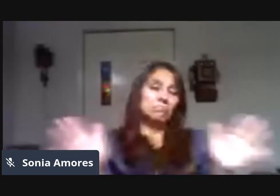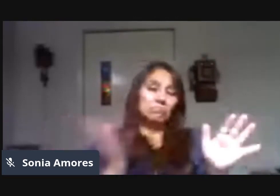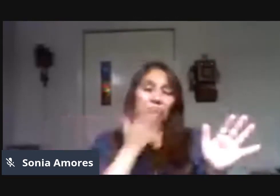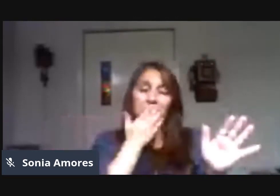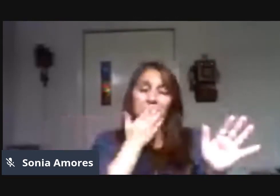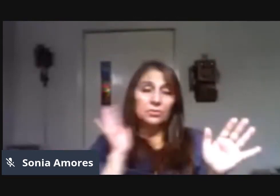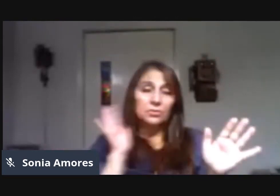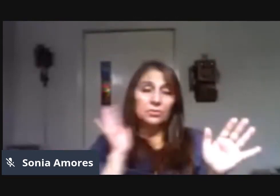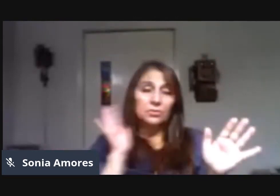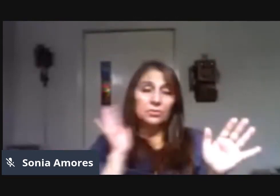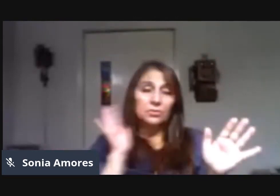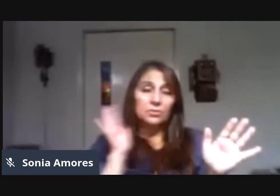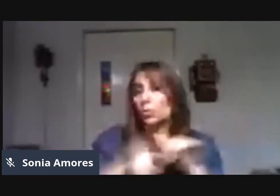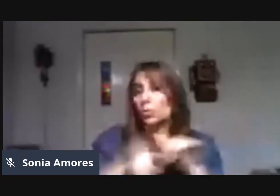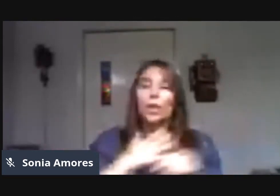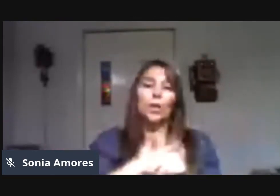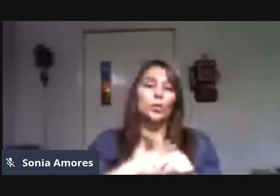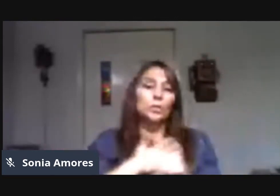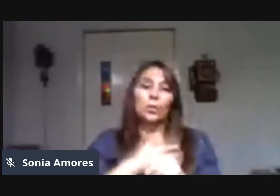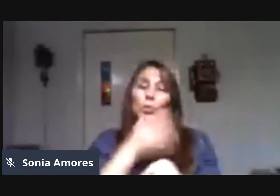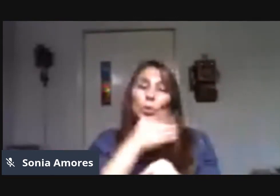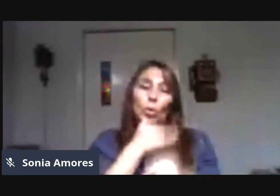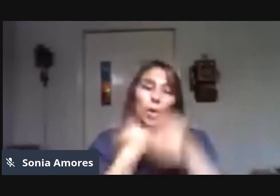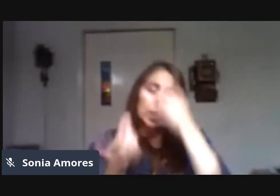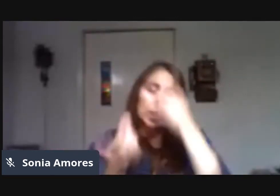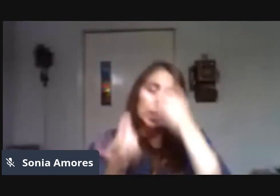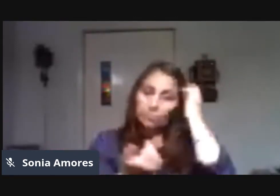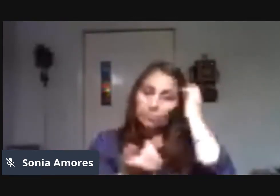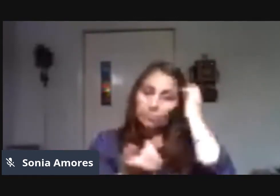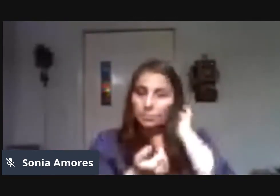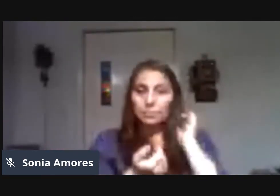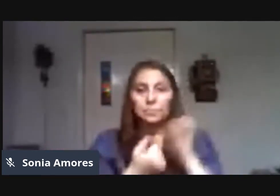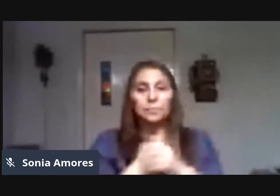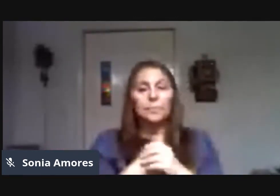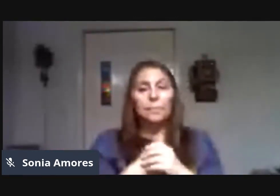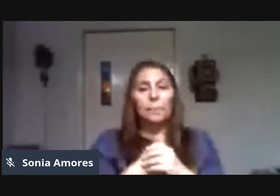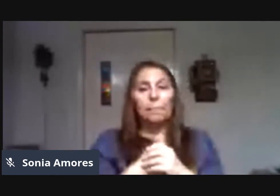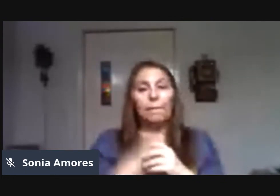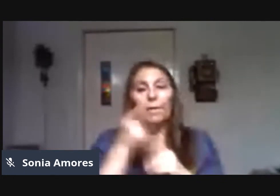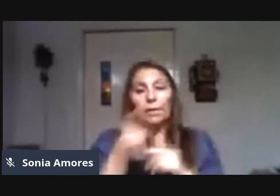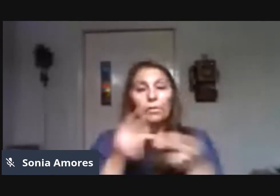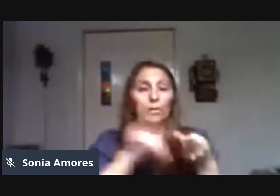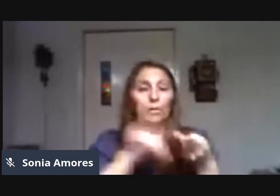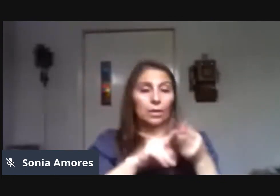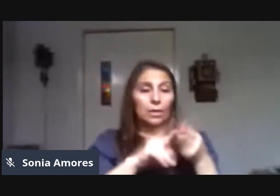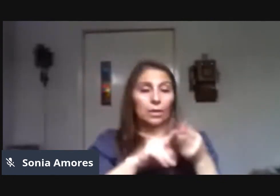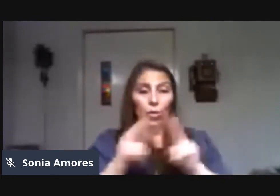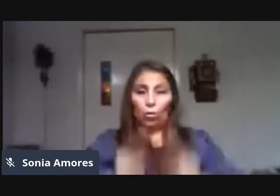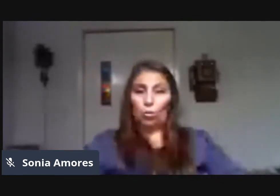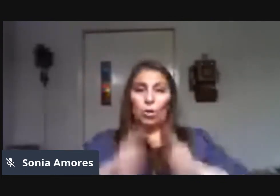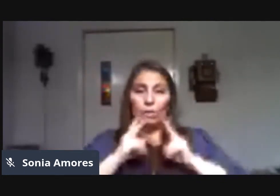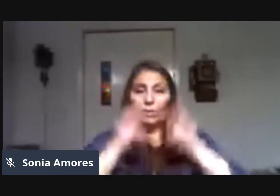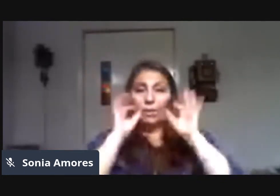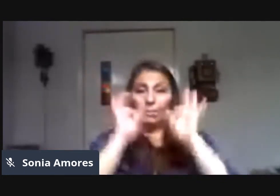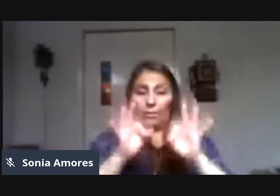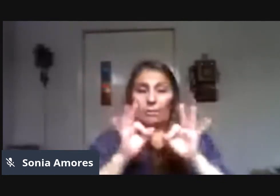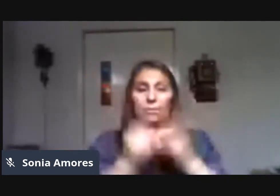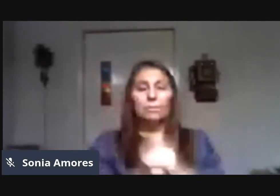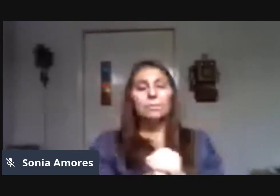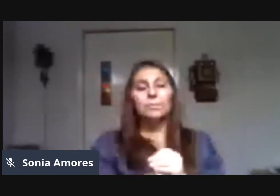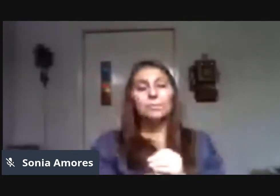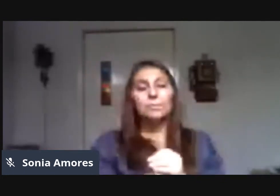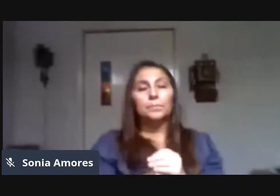un derecho que tiene, que está íntimamente relacionado con la vida digna. Miren,